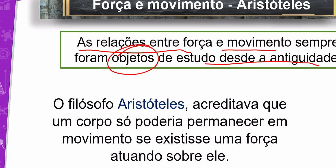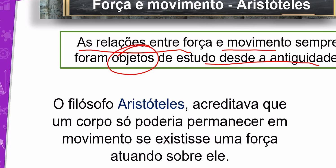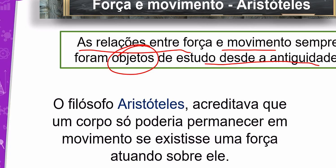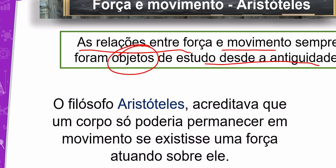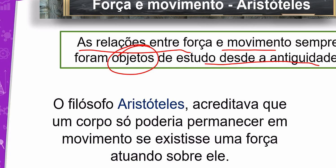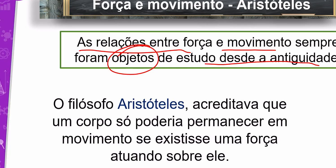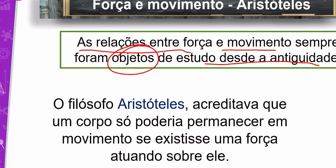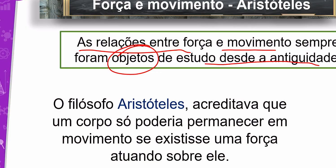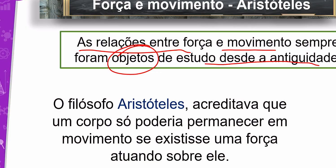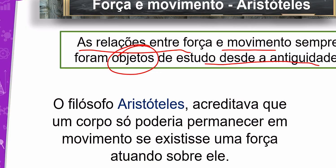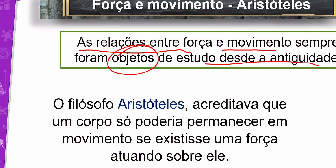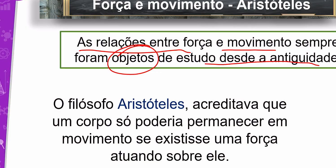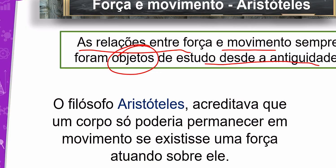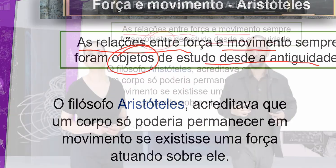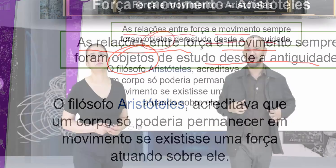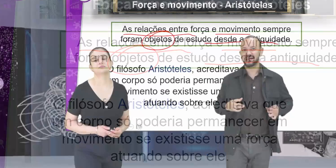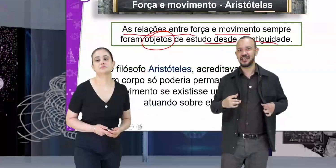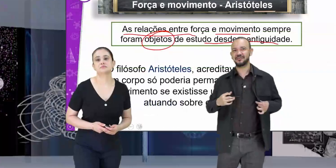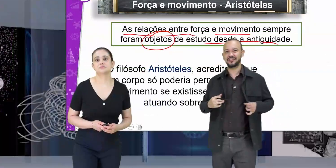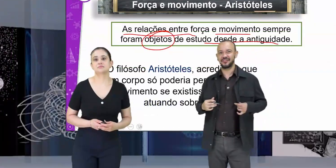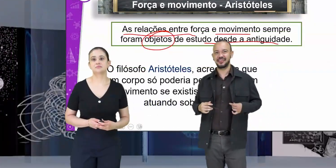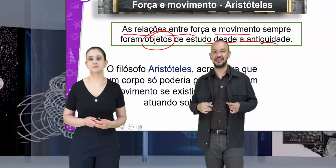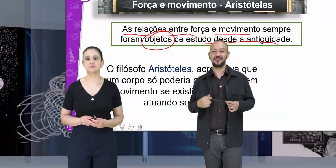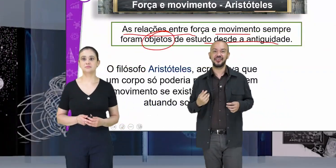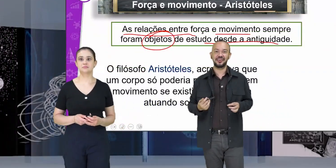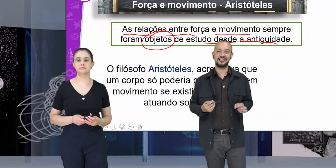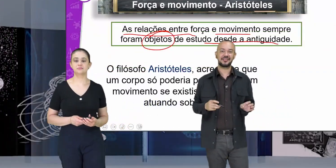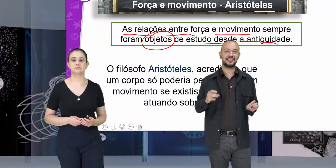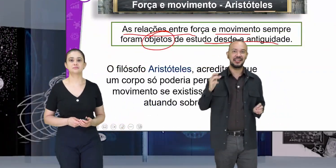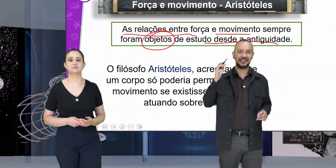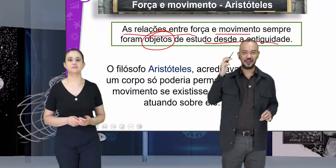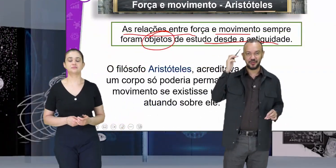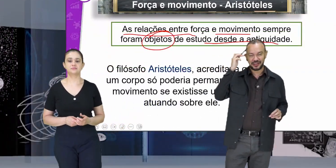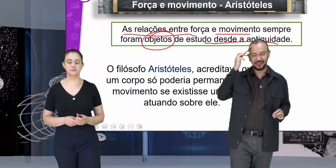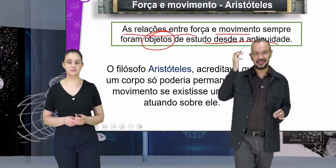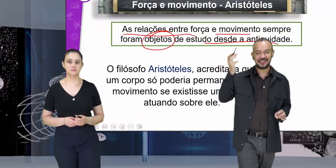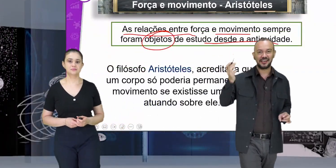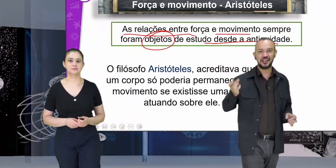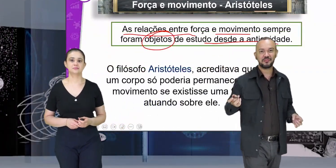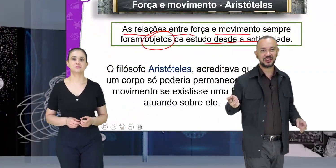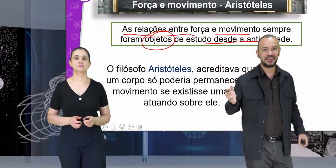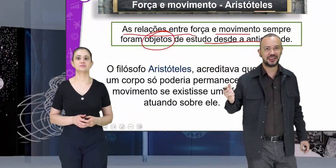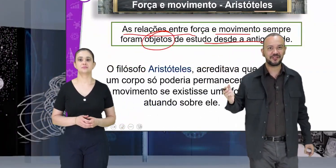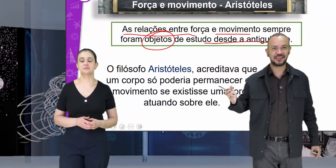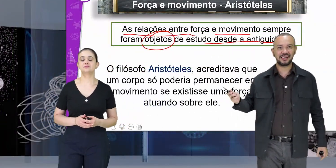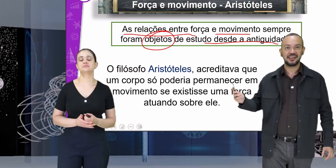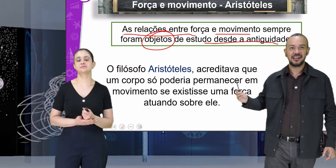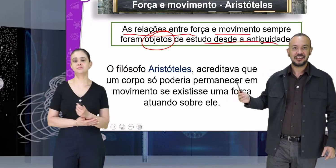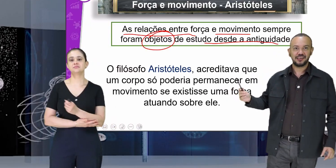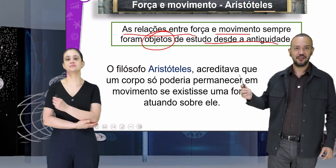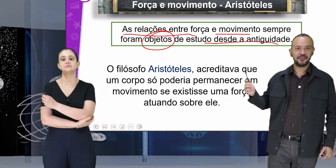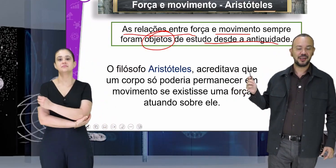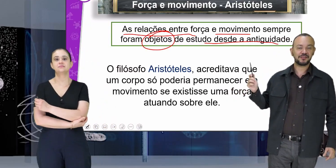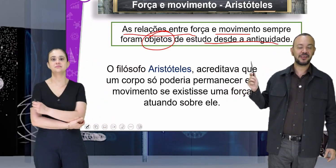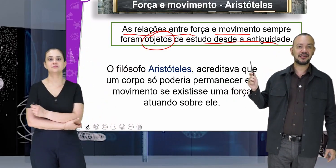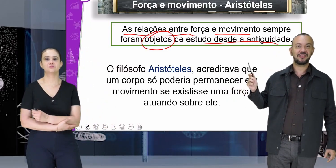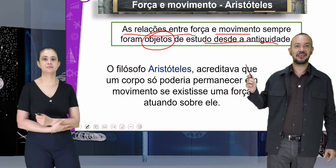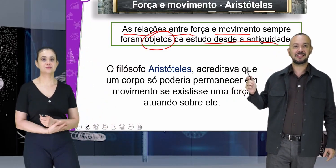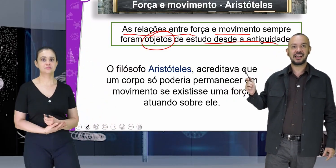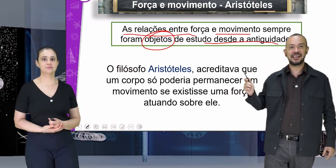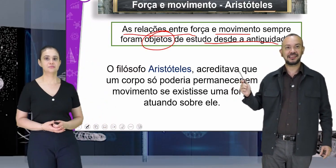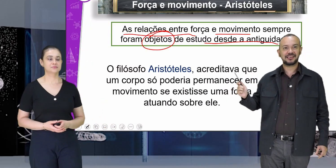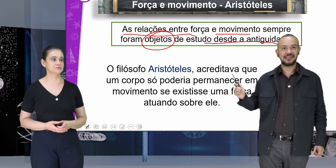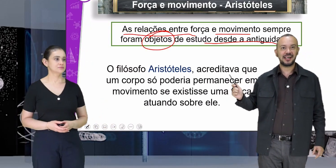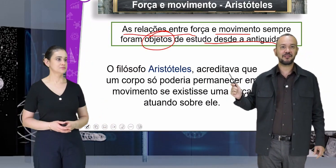antigamente, eles eram muito observadores e curiosos e até, por que não dizer, imaginativos, né? Então, o filósofo